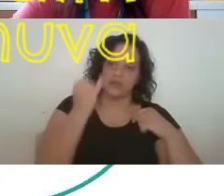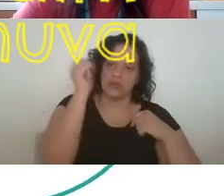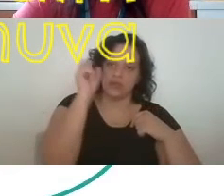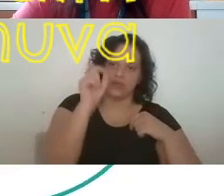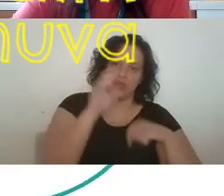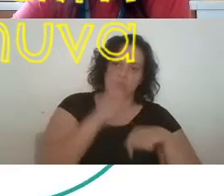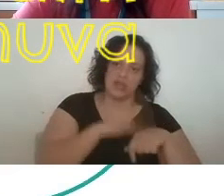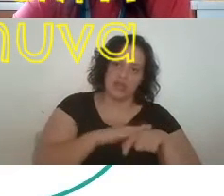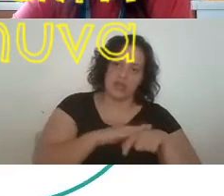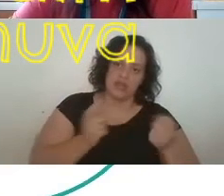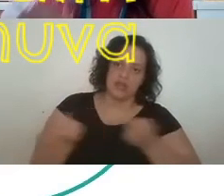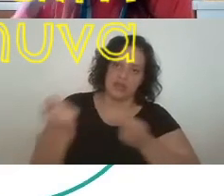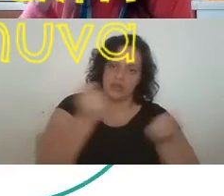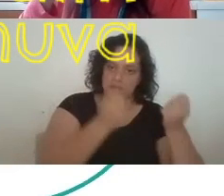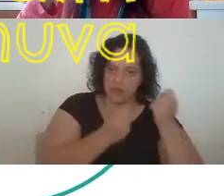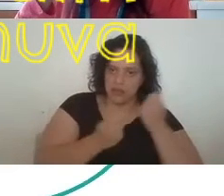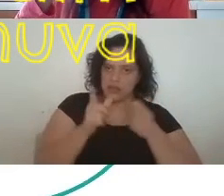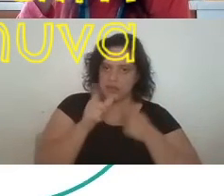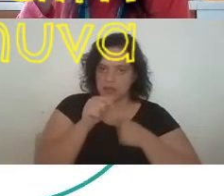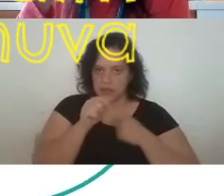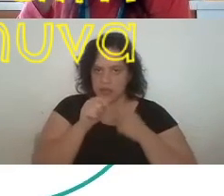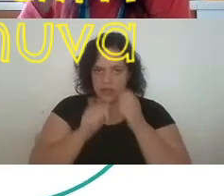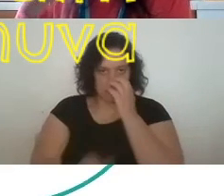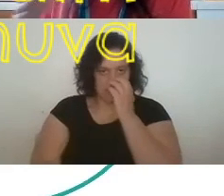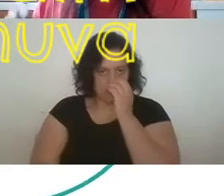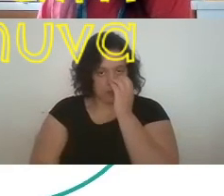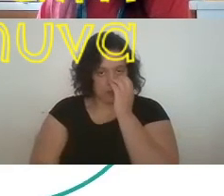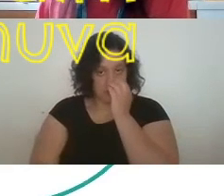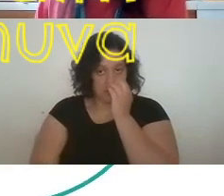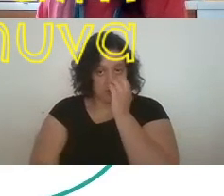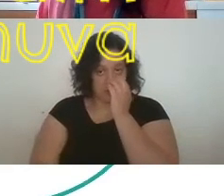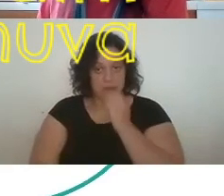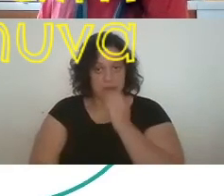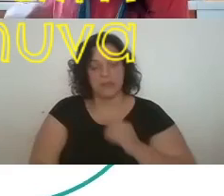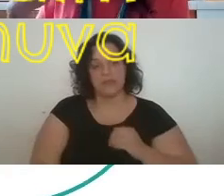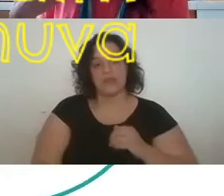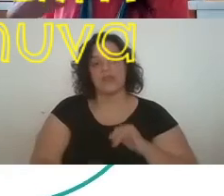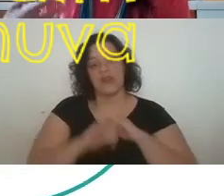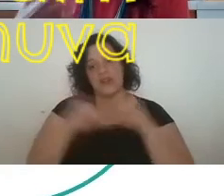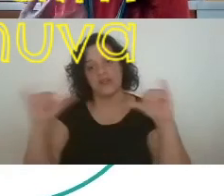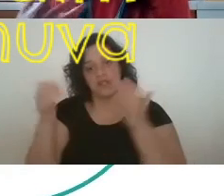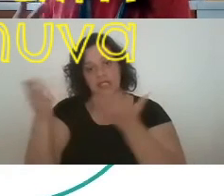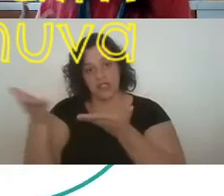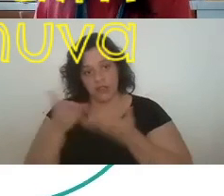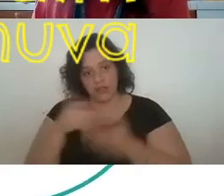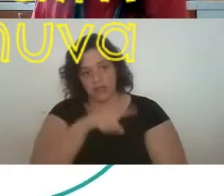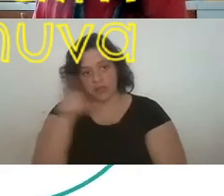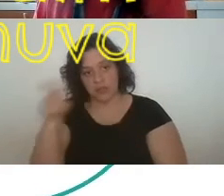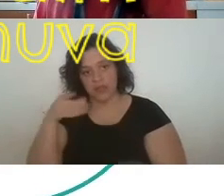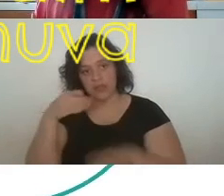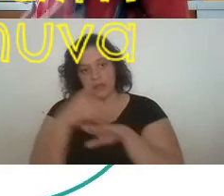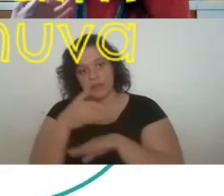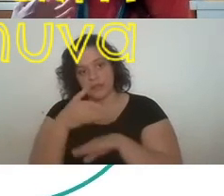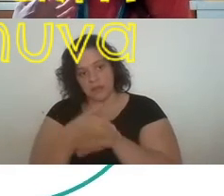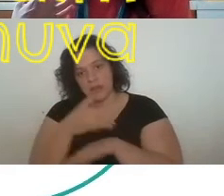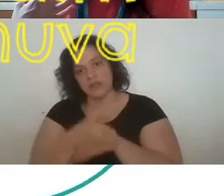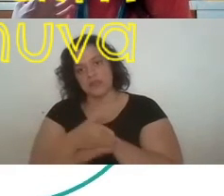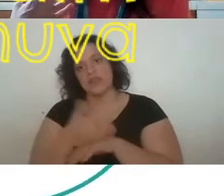das águas. E a gente gostaria de deixar o convite, mais uma vez, para vocês participarem, nos ajudarem